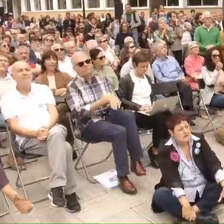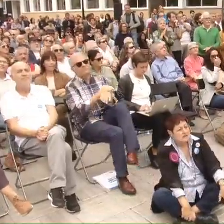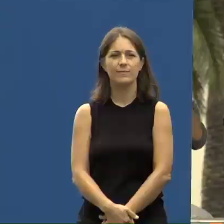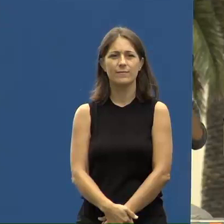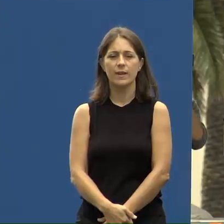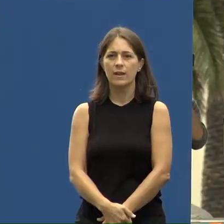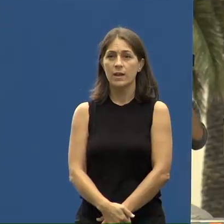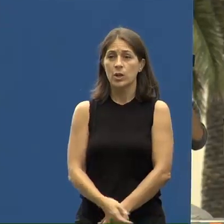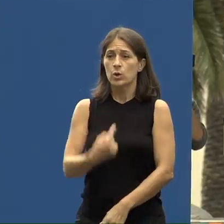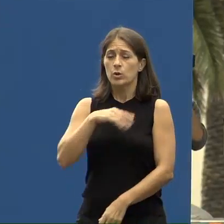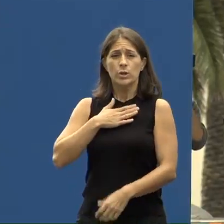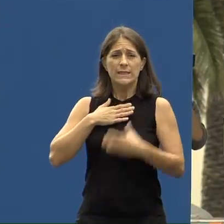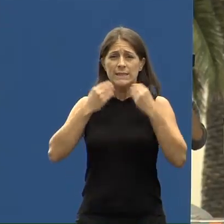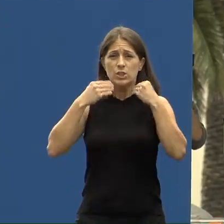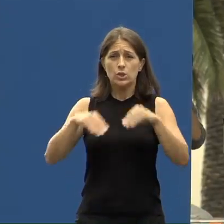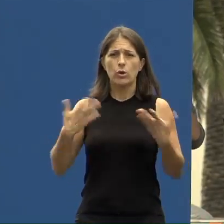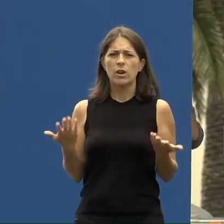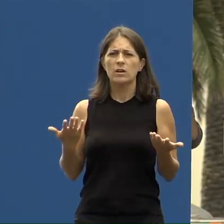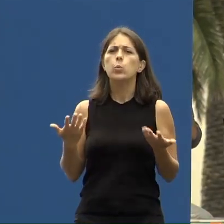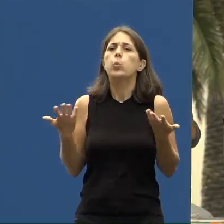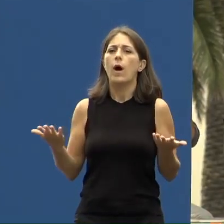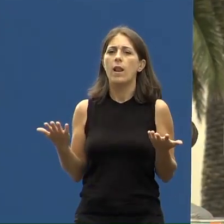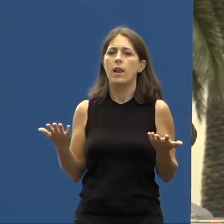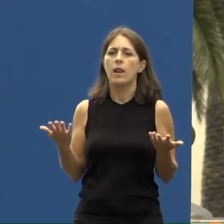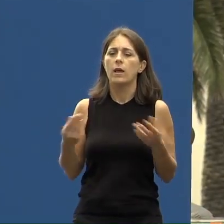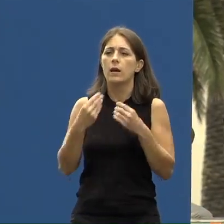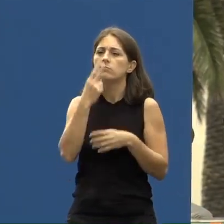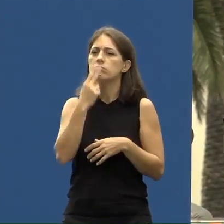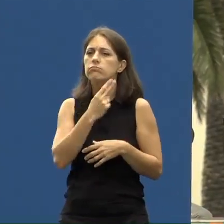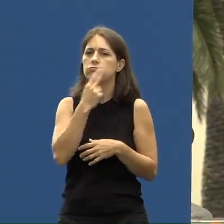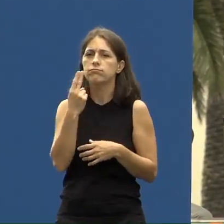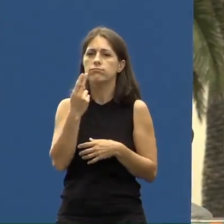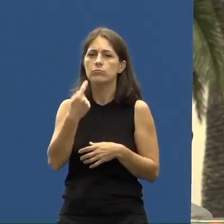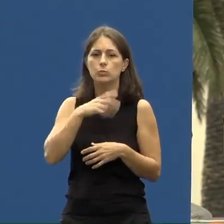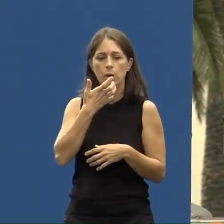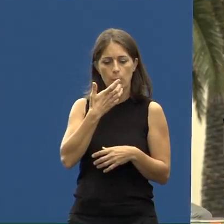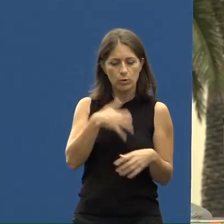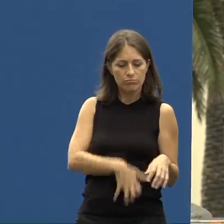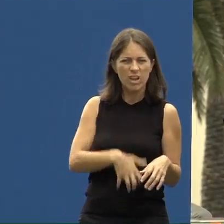A nosa historia é a historia do compromiso. Fronte a unha indignación, a historia do